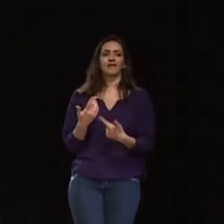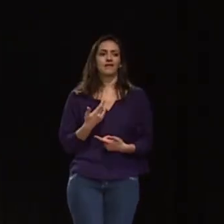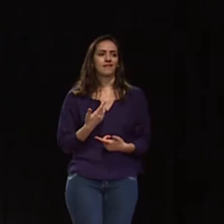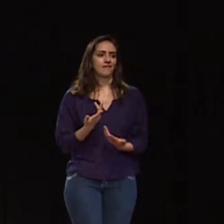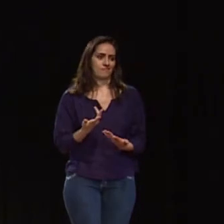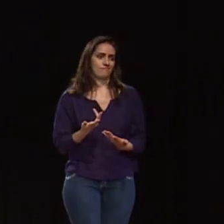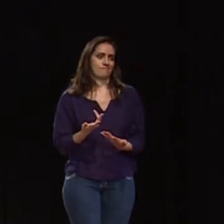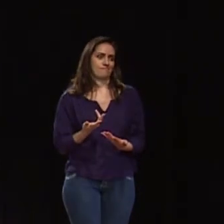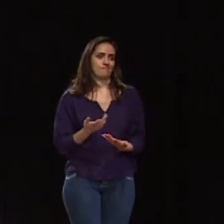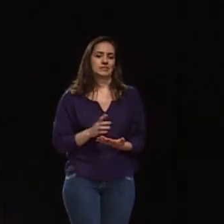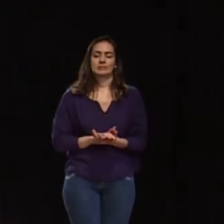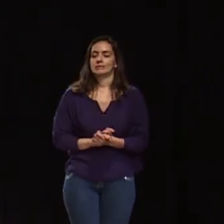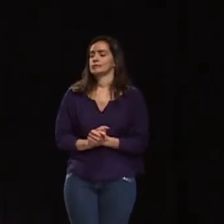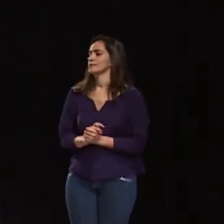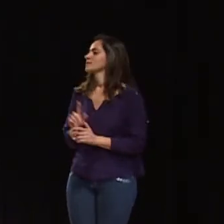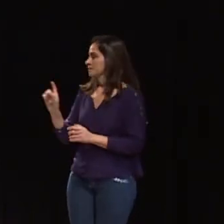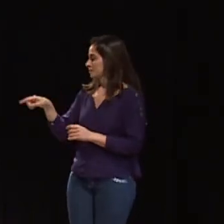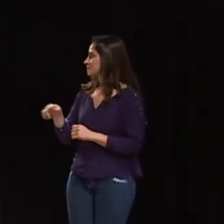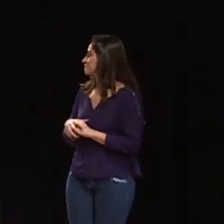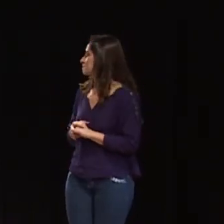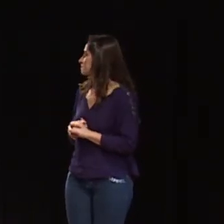ser caçoada, de zombarem de mim.